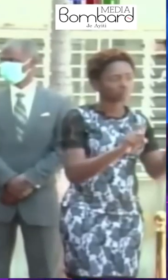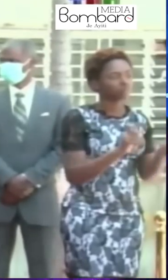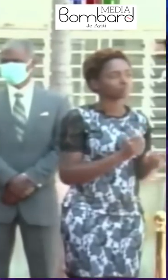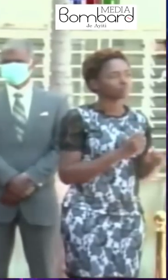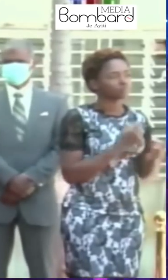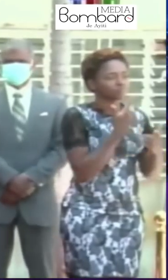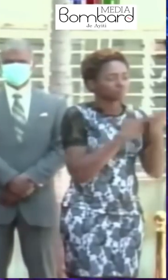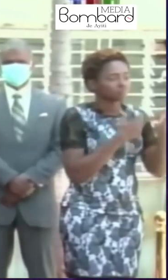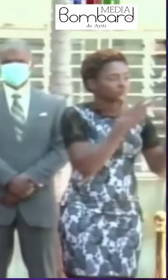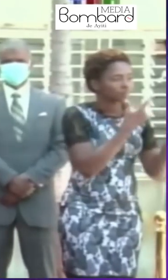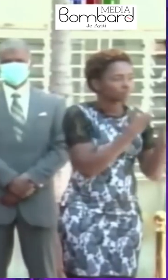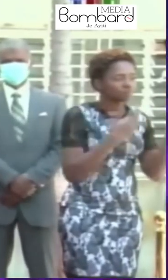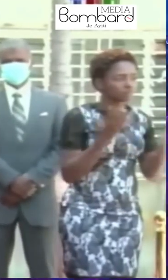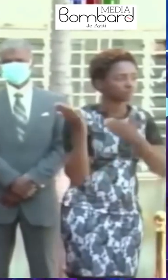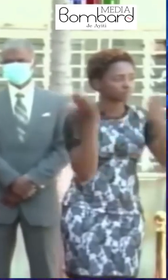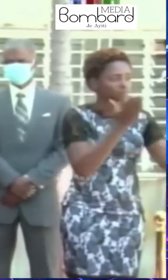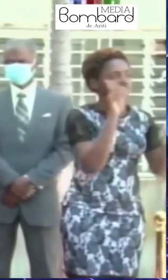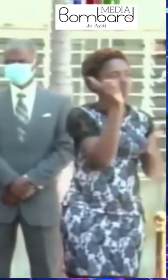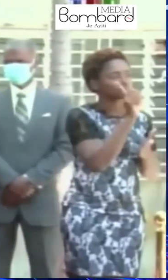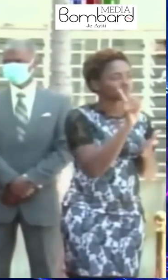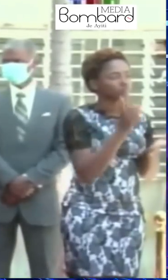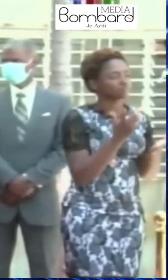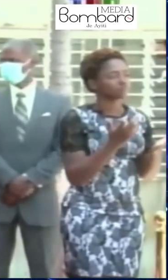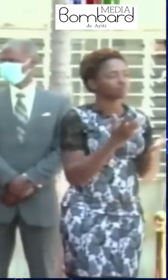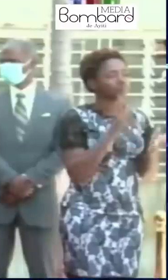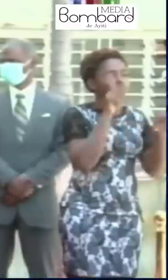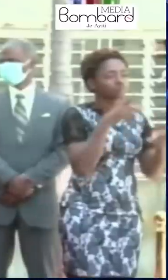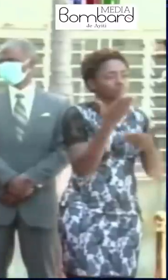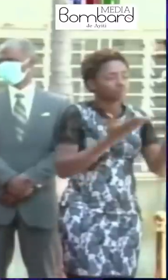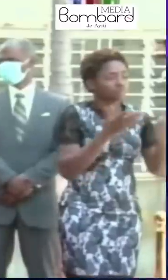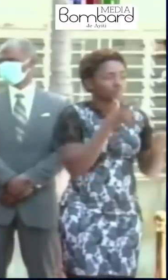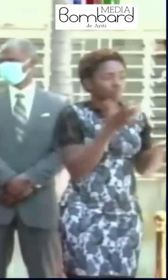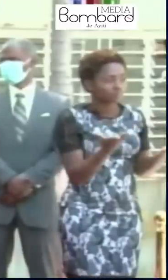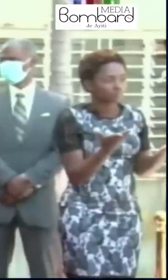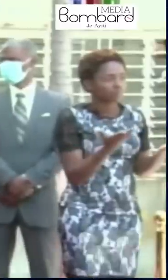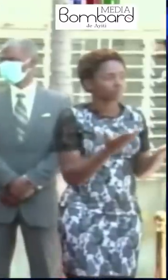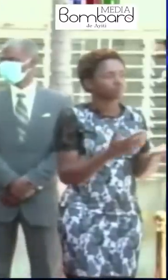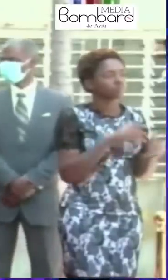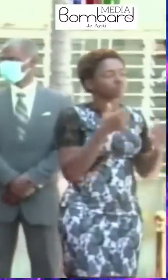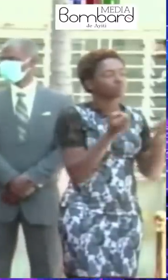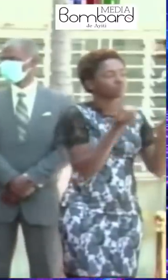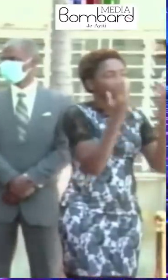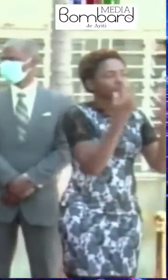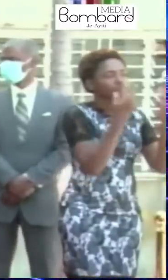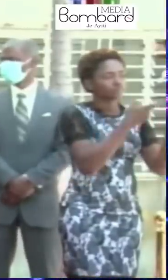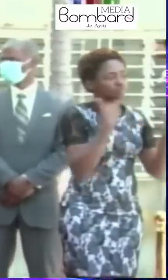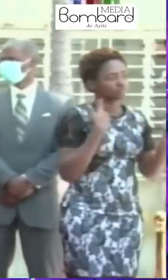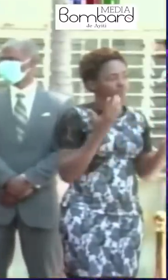de armes que les compagnies ont importé, qui côté y est, qui est-ce qui observe avec eux, et quelle quantité de munitions tout pour nous comparer,